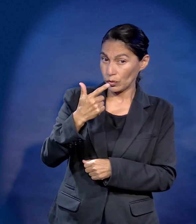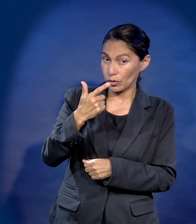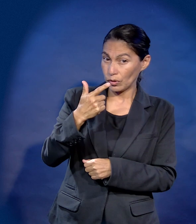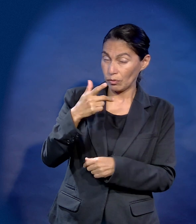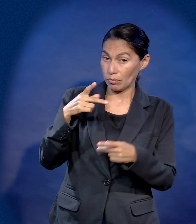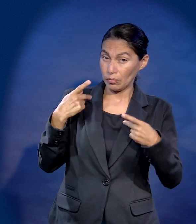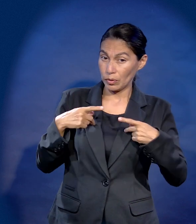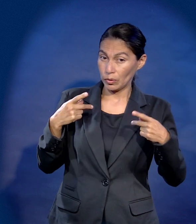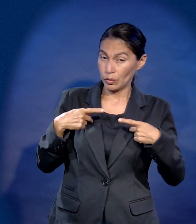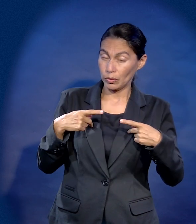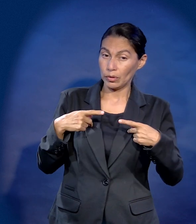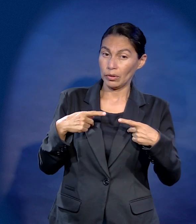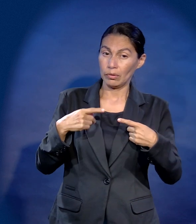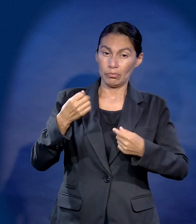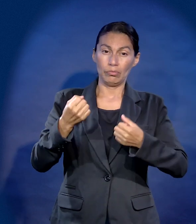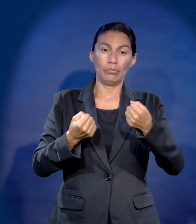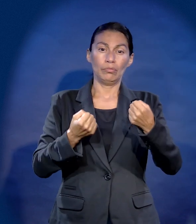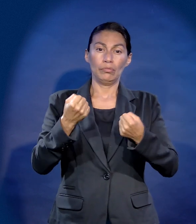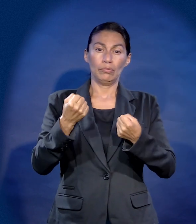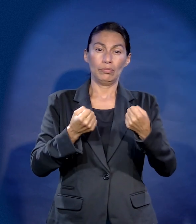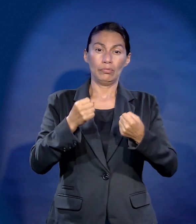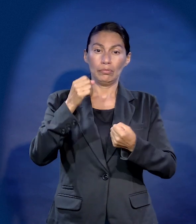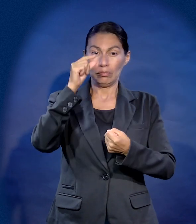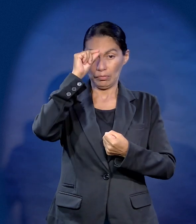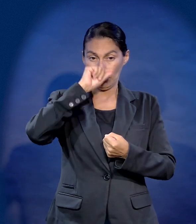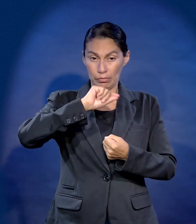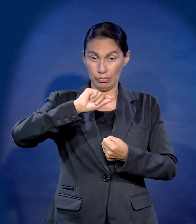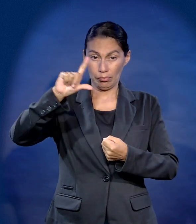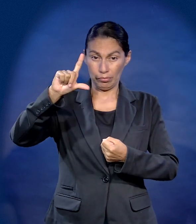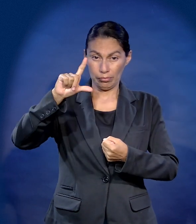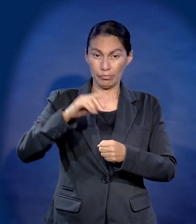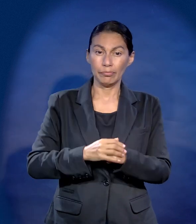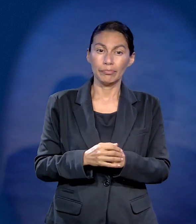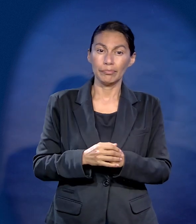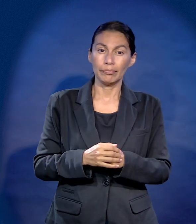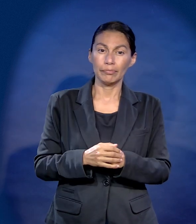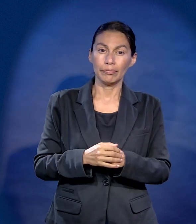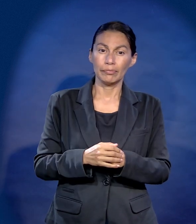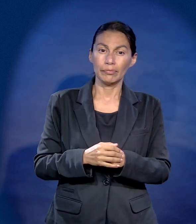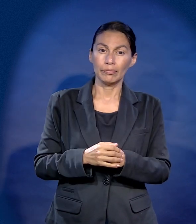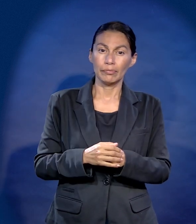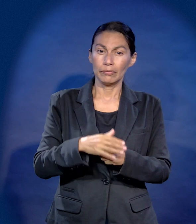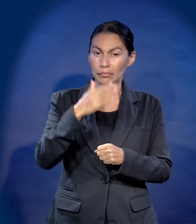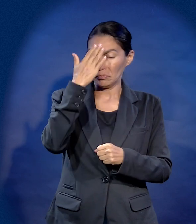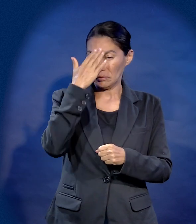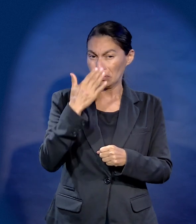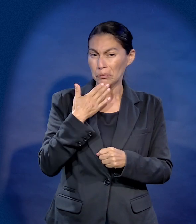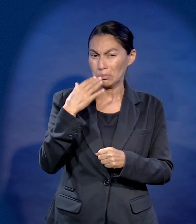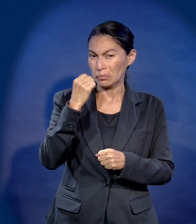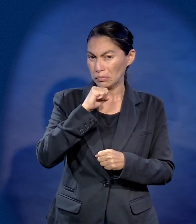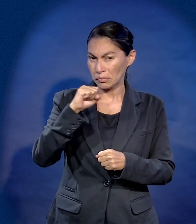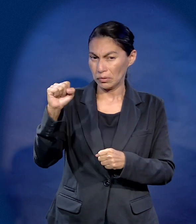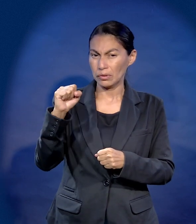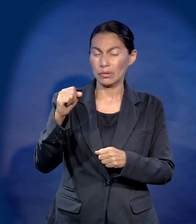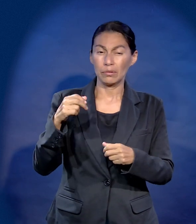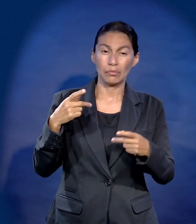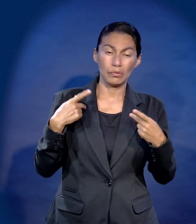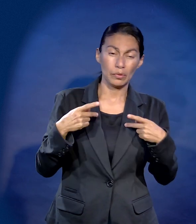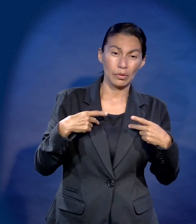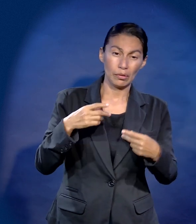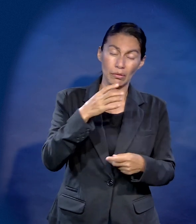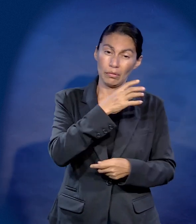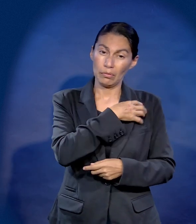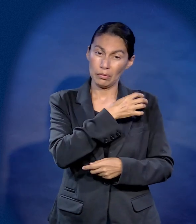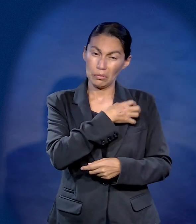Es tripulado por un equipo de pilotos muy experimentados. A bordo principal en el timón, el capitán